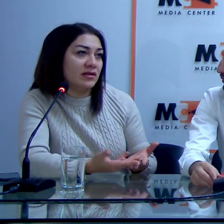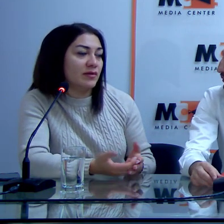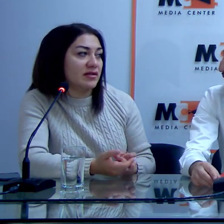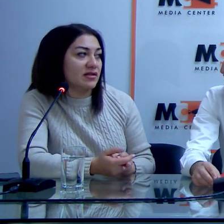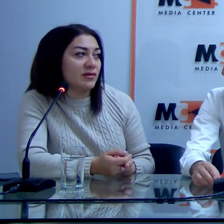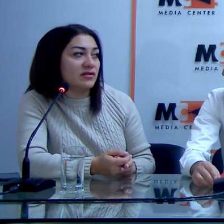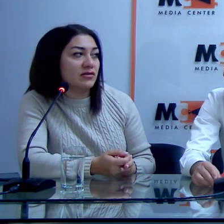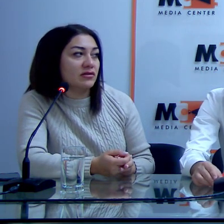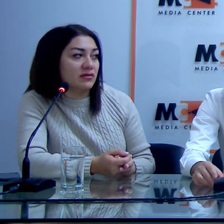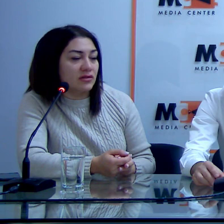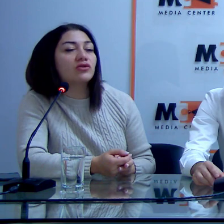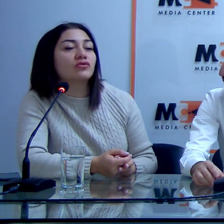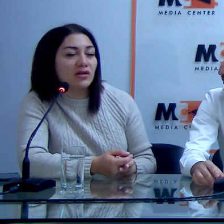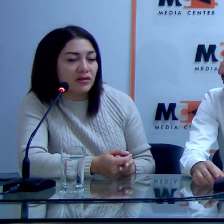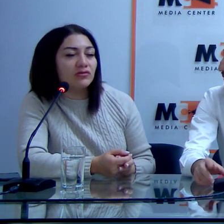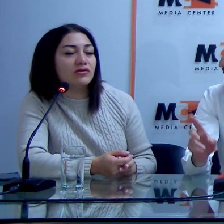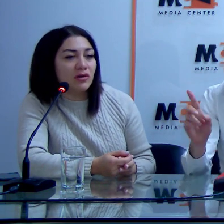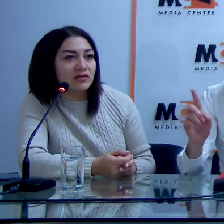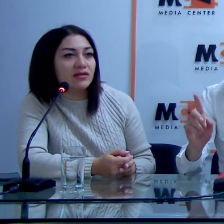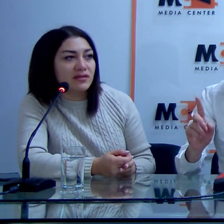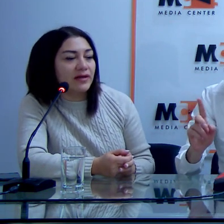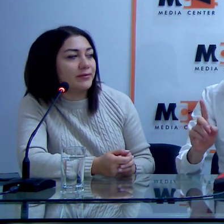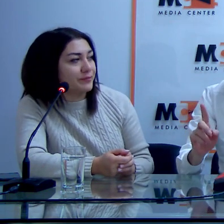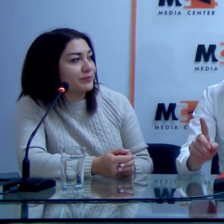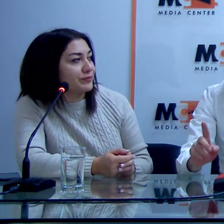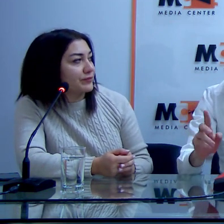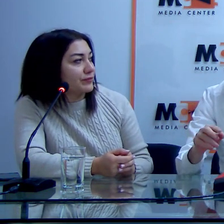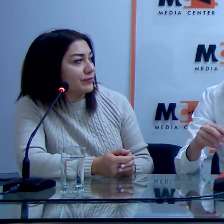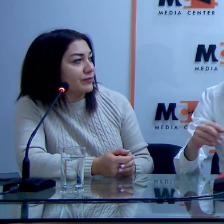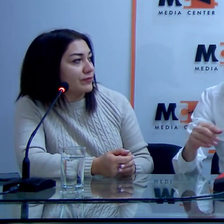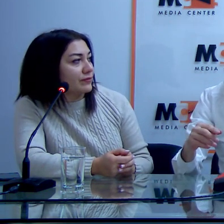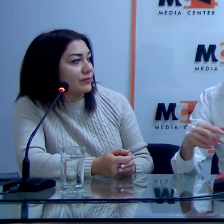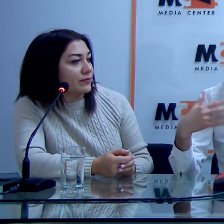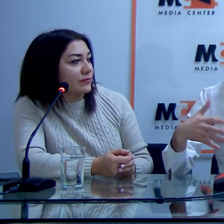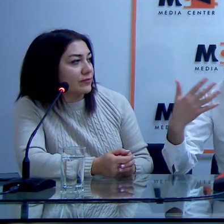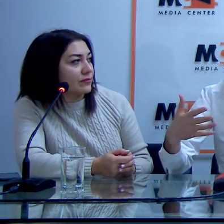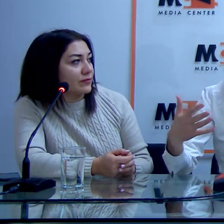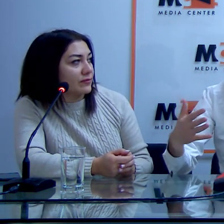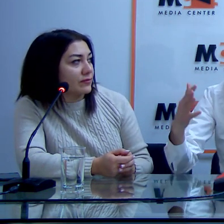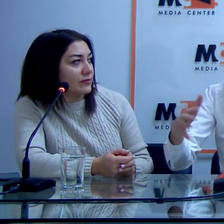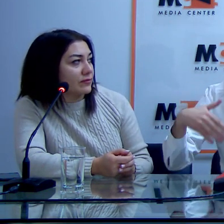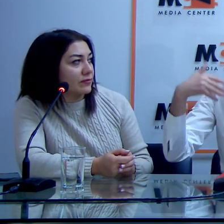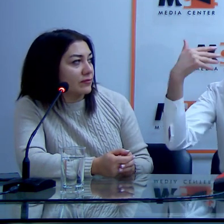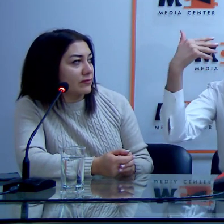իրենք էլ հենց բարձրացում են լսողության խնդիրներով անձանց ձայնը։